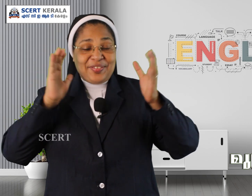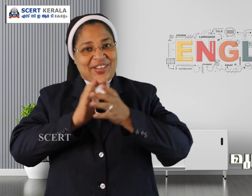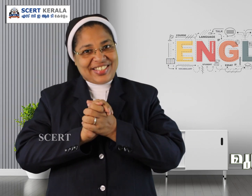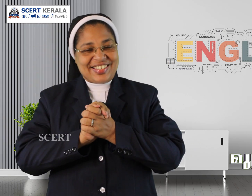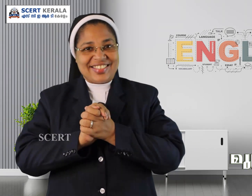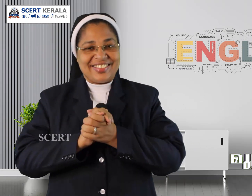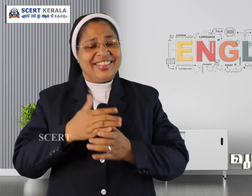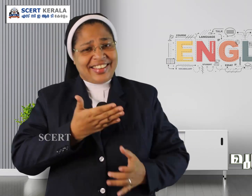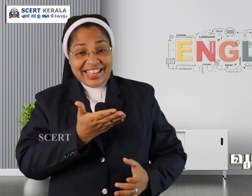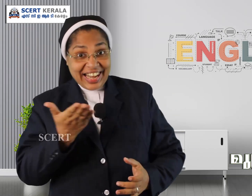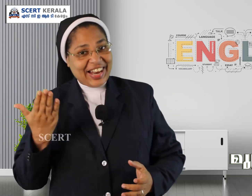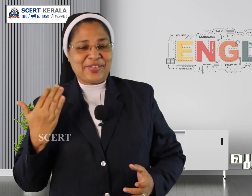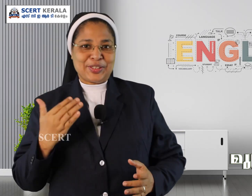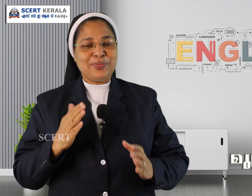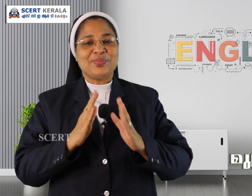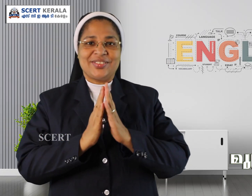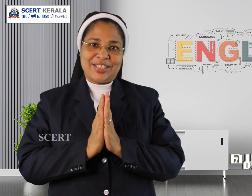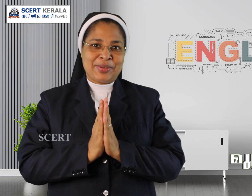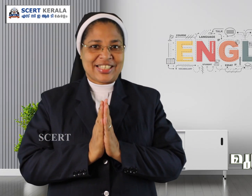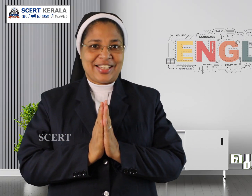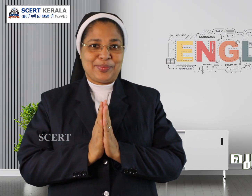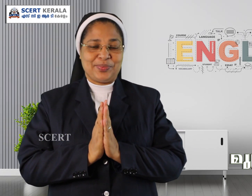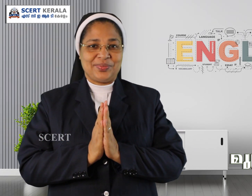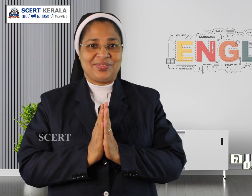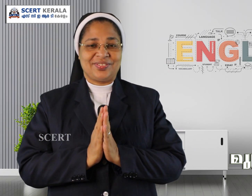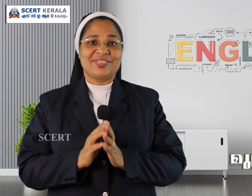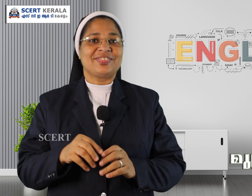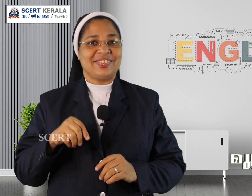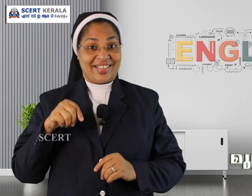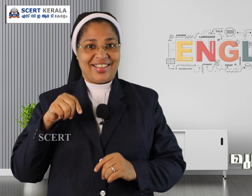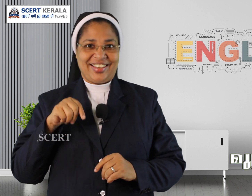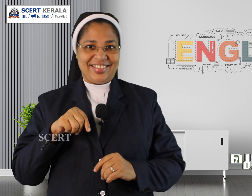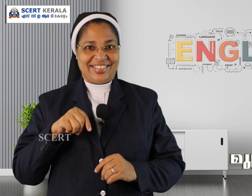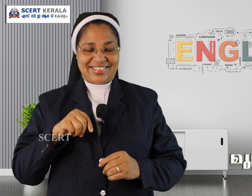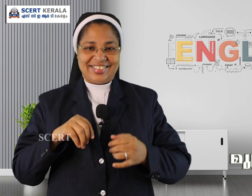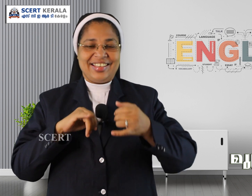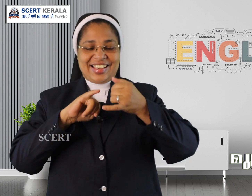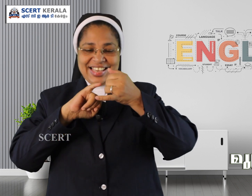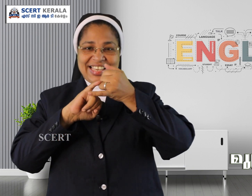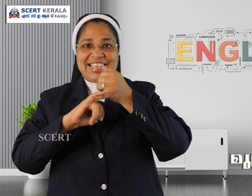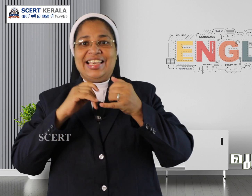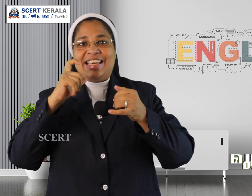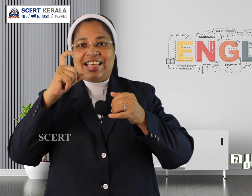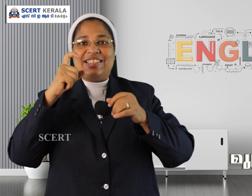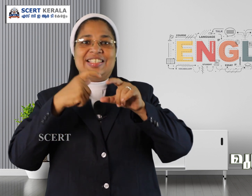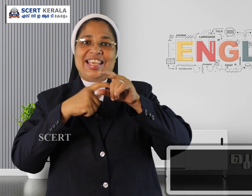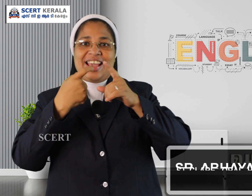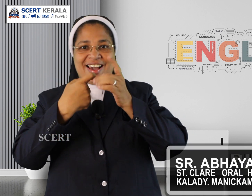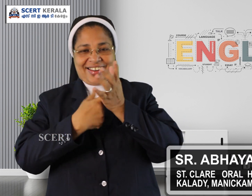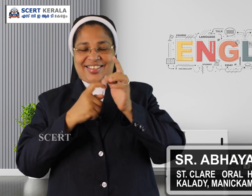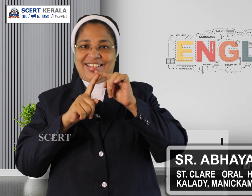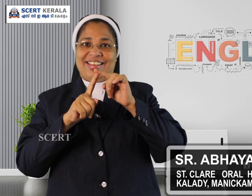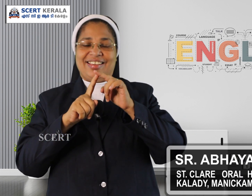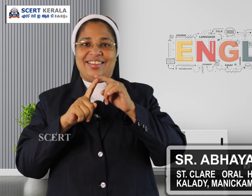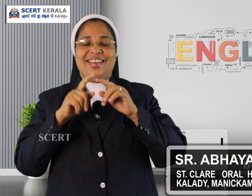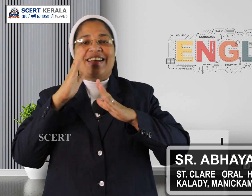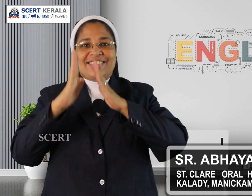ഹായ് ഫ്രണ്ട്സ്, എല്ലാവർക്കും നമസ്കാരം. ഇന്ന് ഈ SCRT